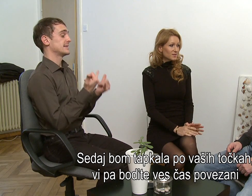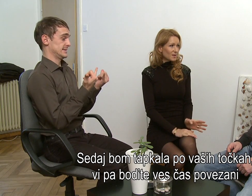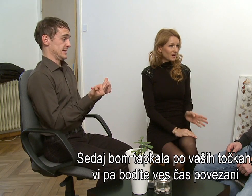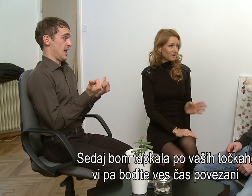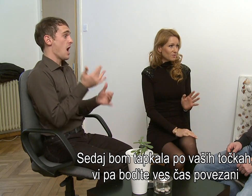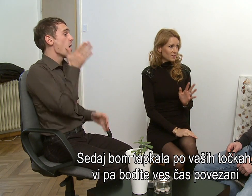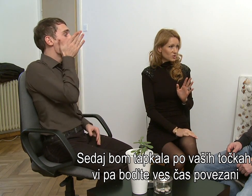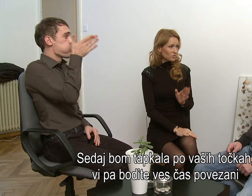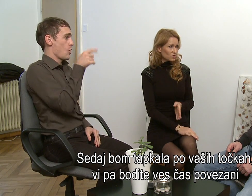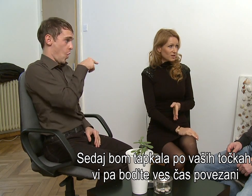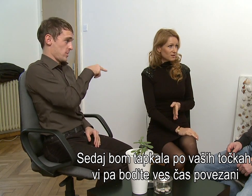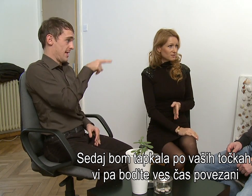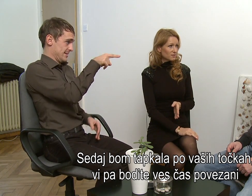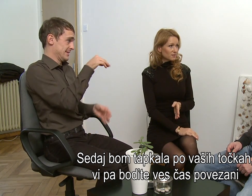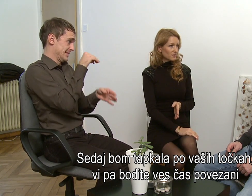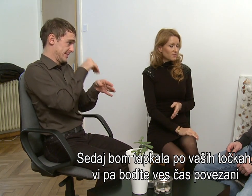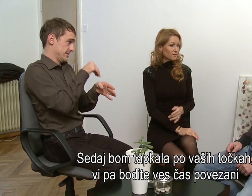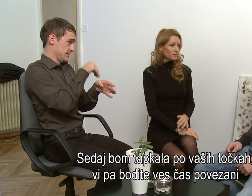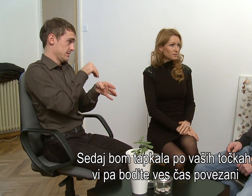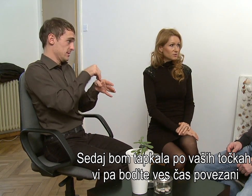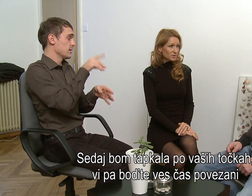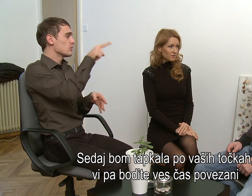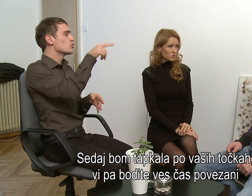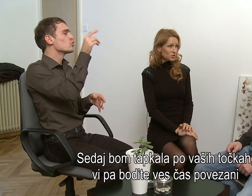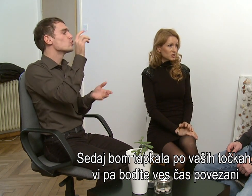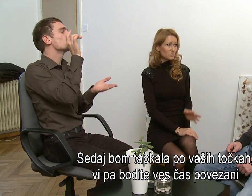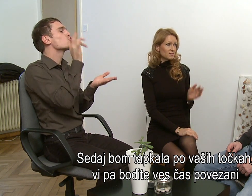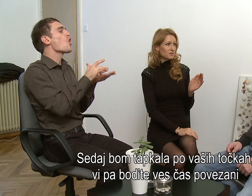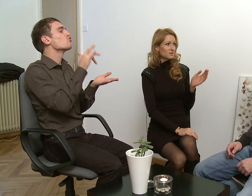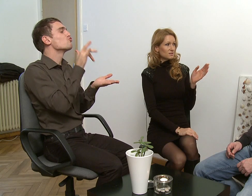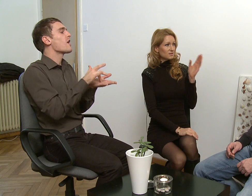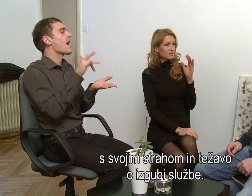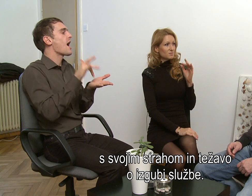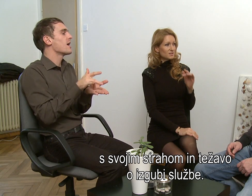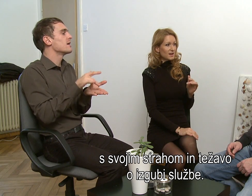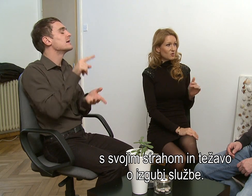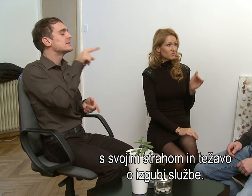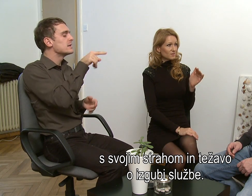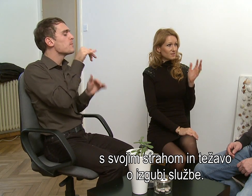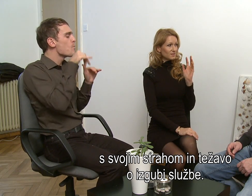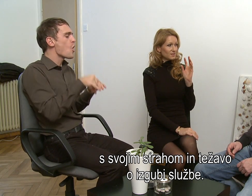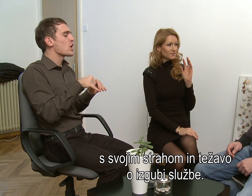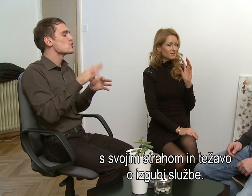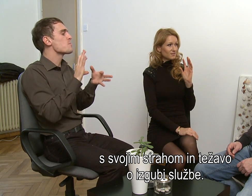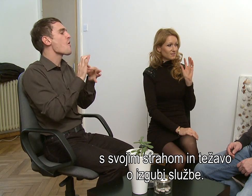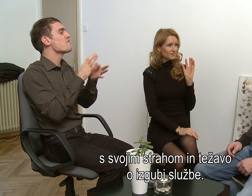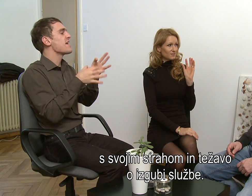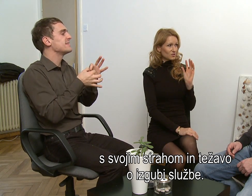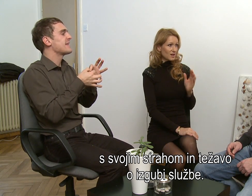Sedaj bom jaz tapkala po vaših točkah. Vi bodite pa ves čas povezani s tem strahom